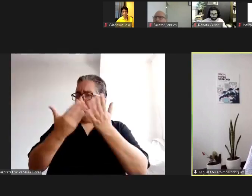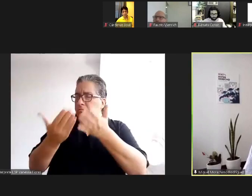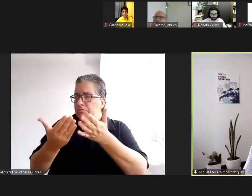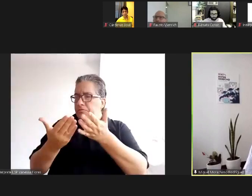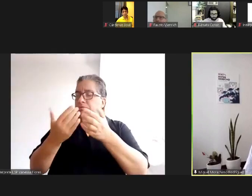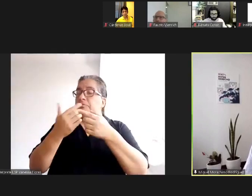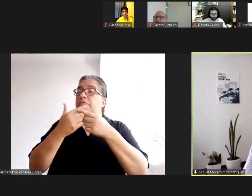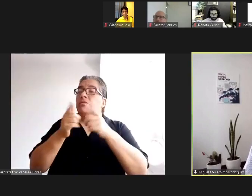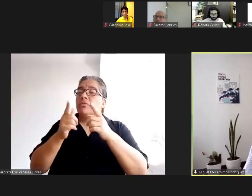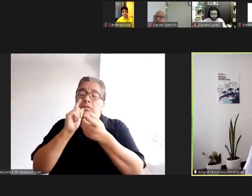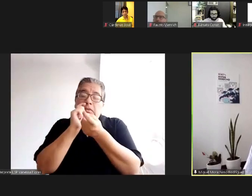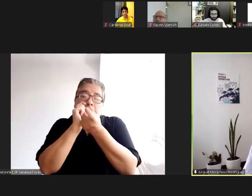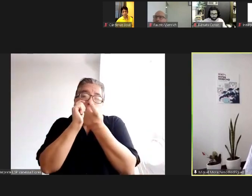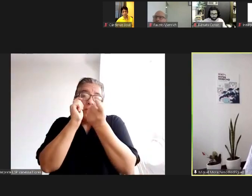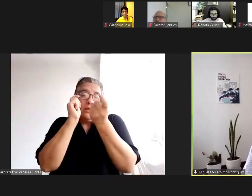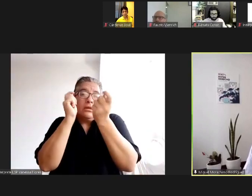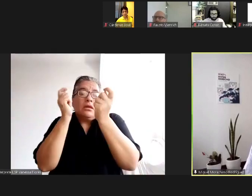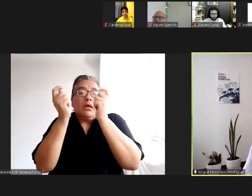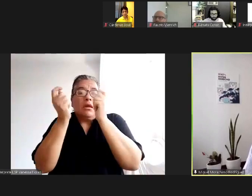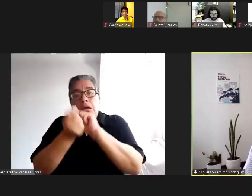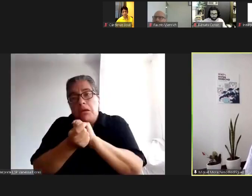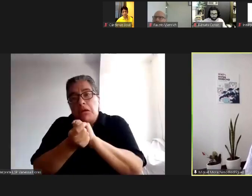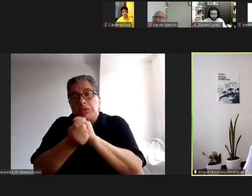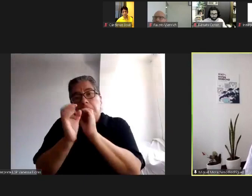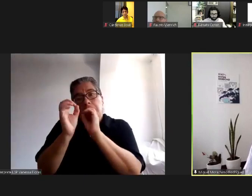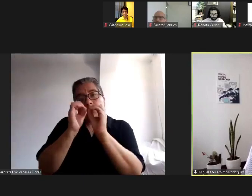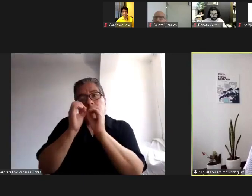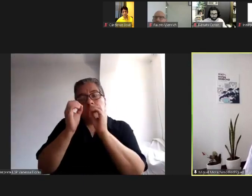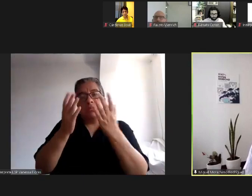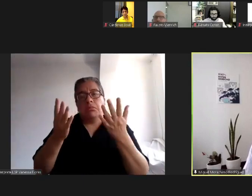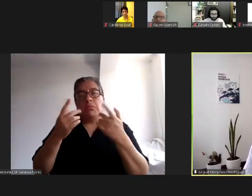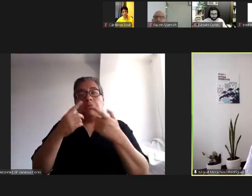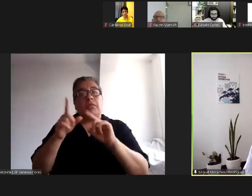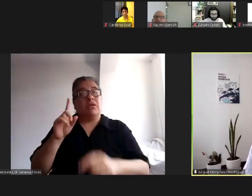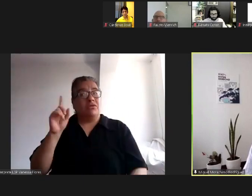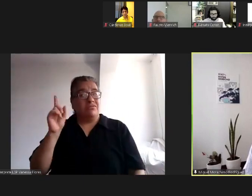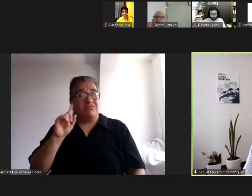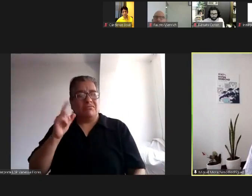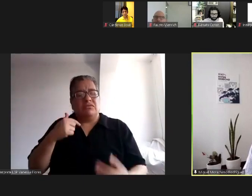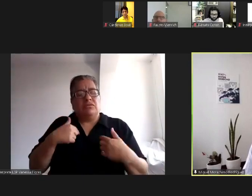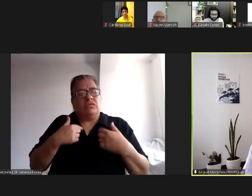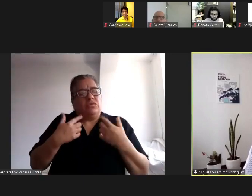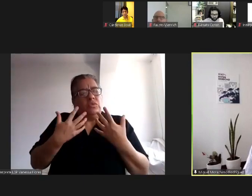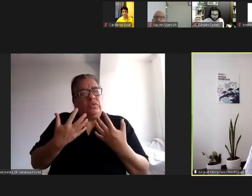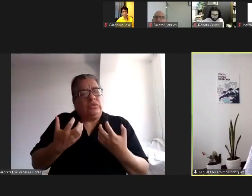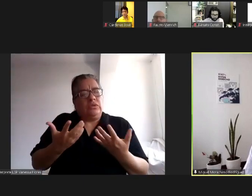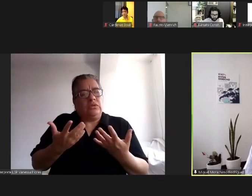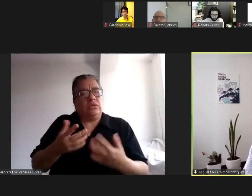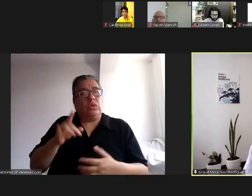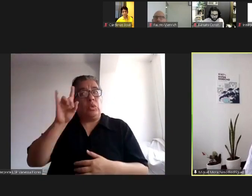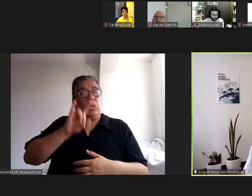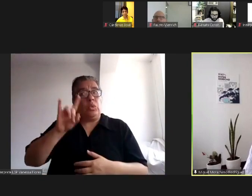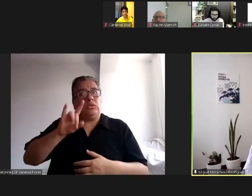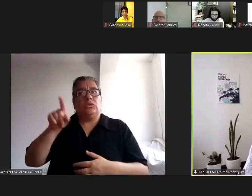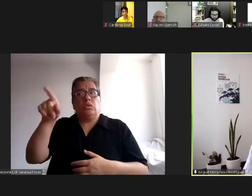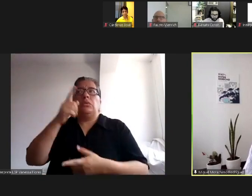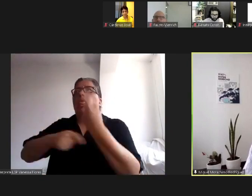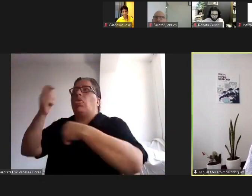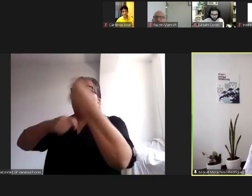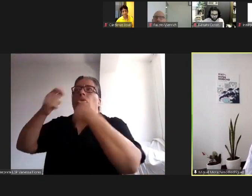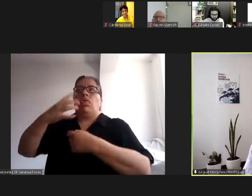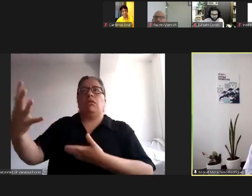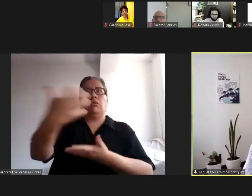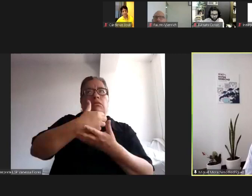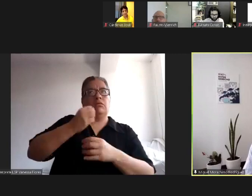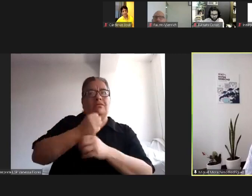hagas transformaciones, le hagas obras derivadas, pero no quisiera que los uses para fines comerciales, ¿no? Por ejemplo, eso podría